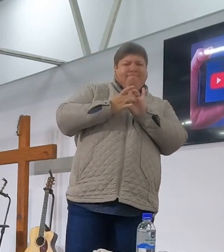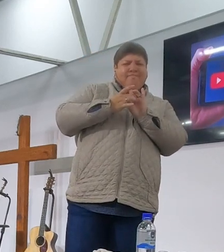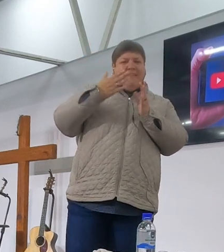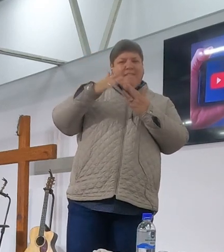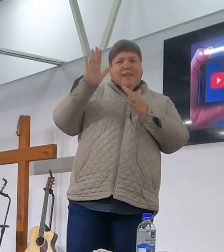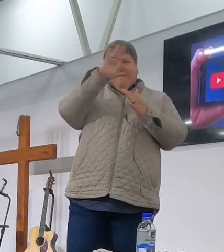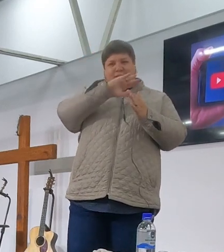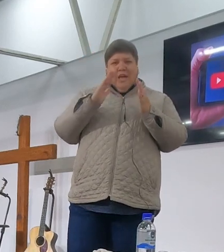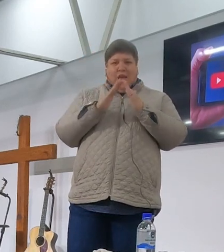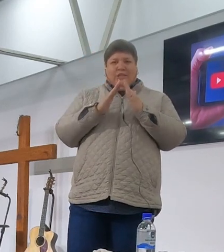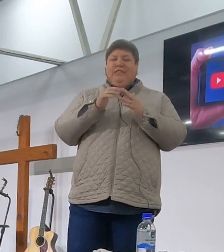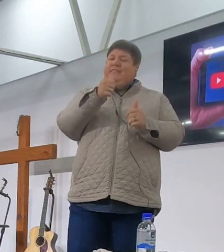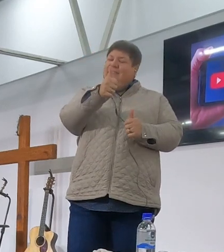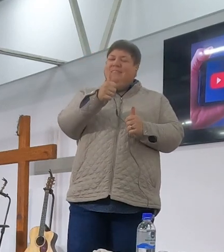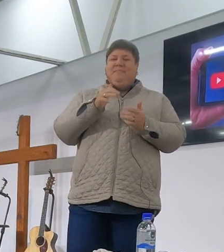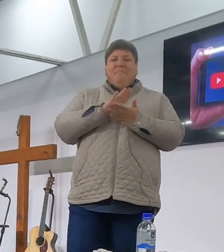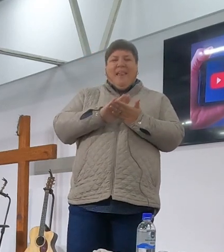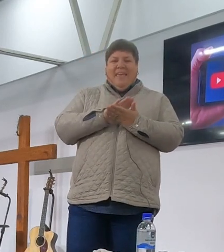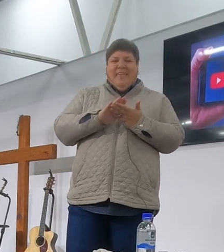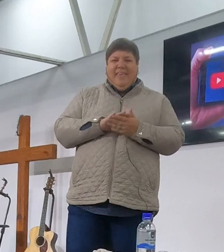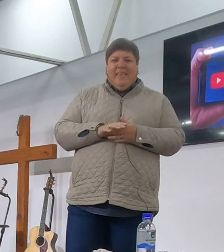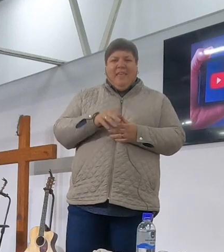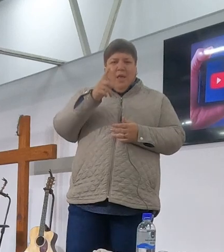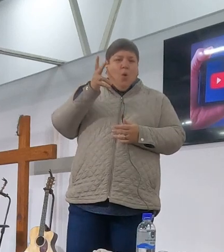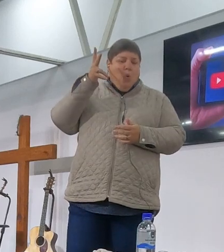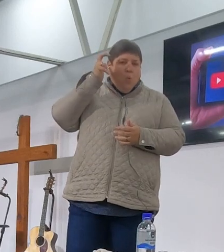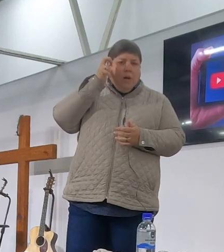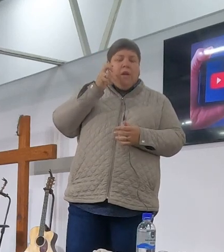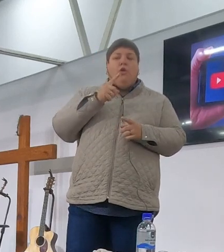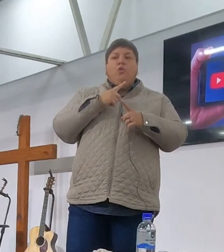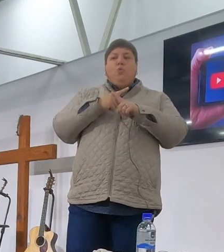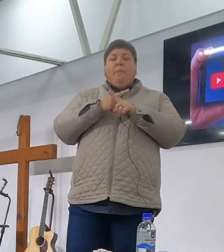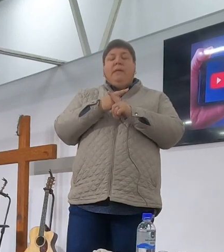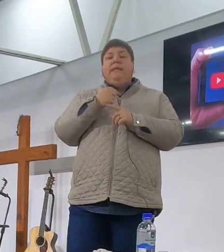vanoggend. Maar ek is bly julle is hier. Julle het gehoor van die dominee wat gesê het,